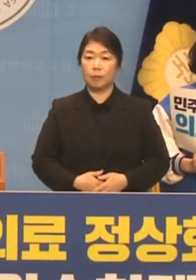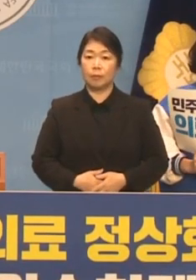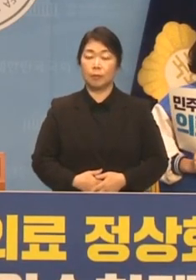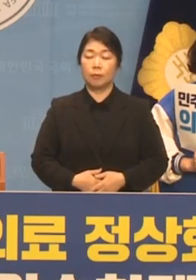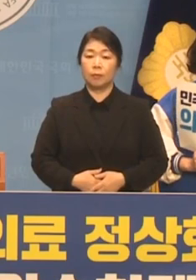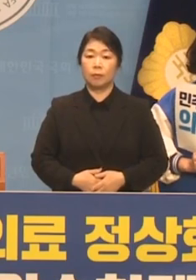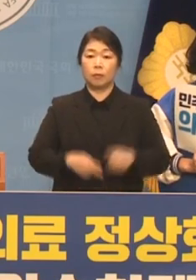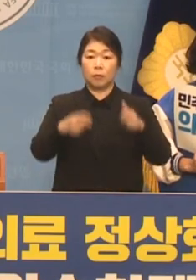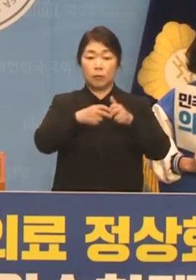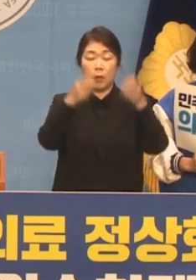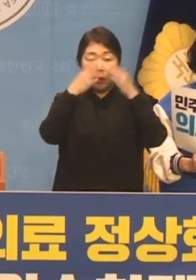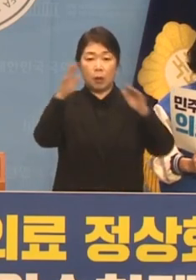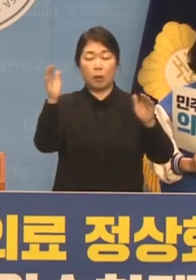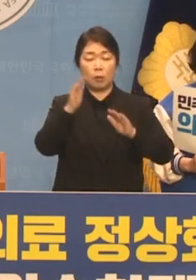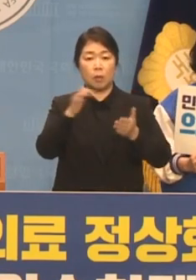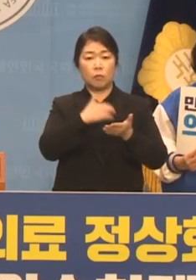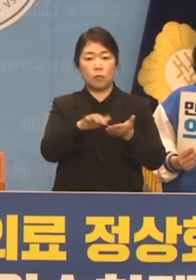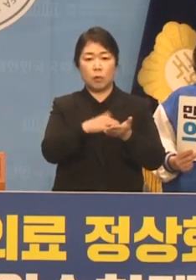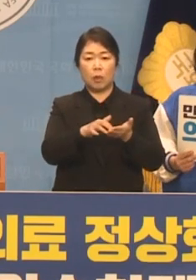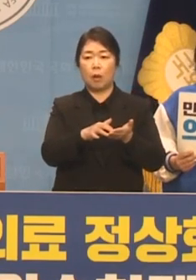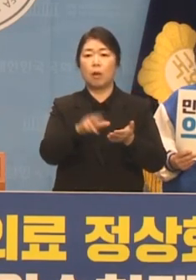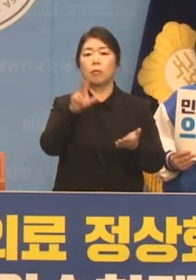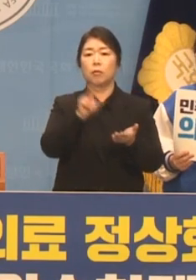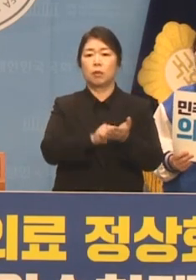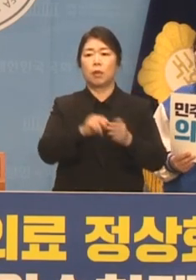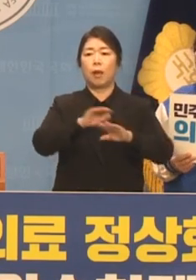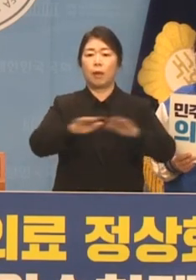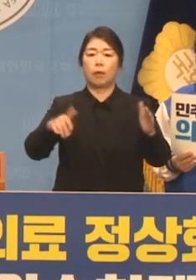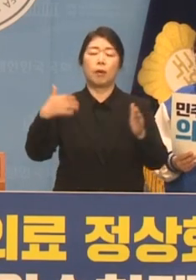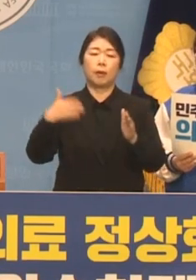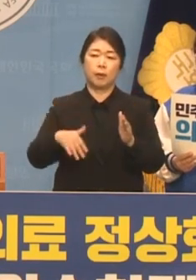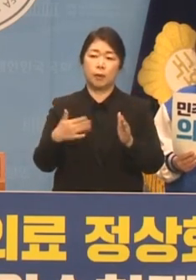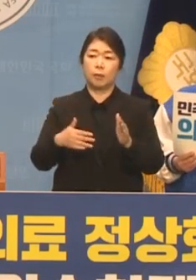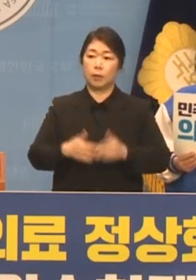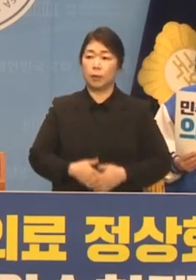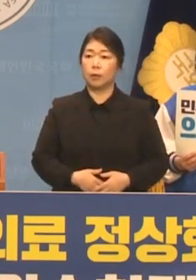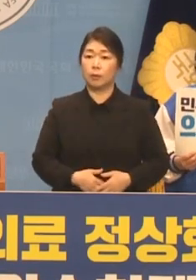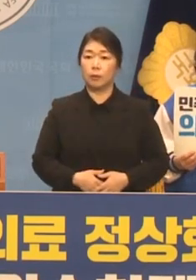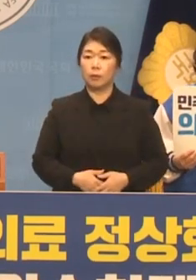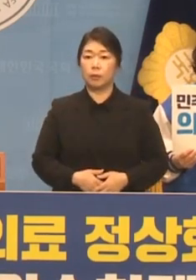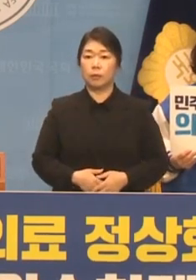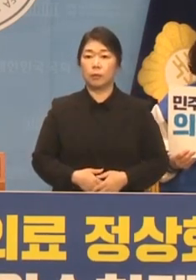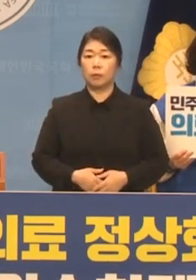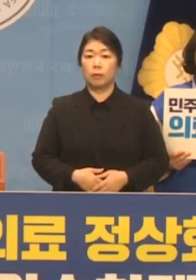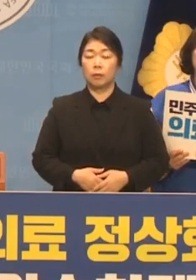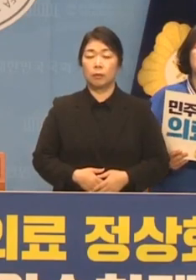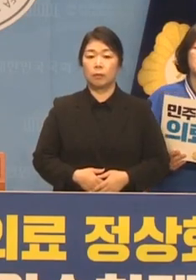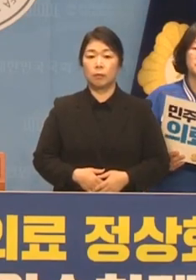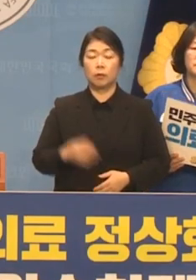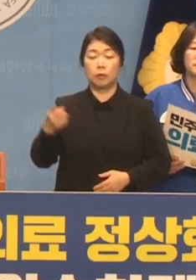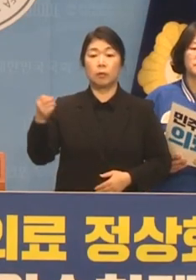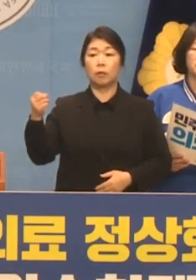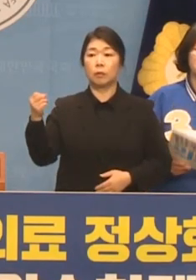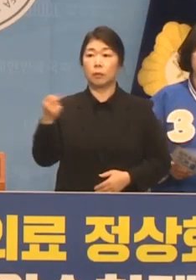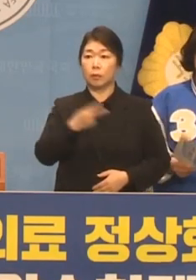의대 종원 문제가 아직도 해결되지 않고 어 있습니다